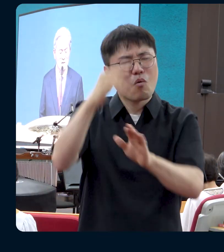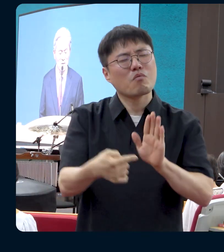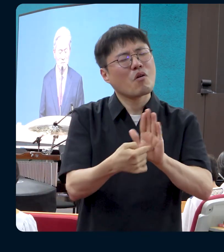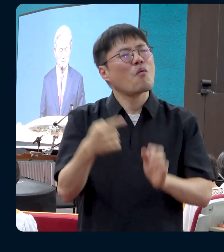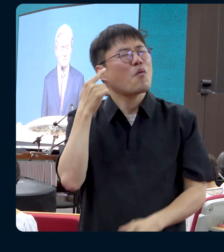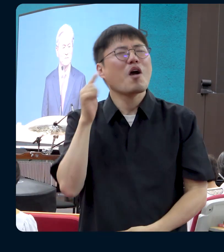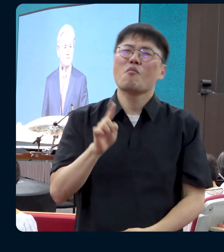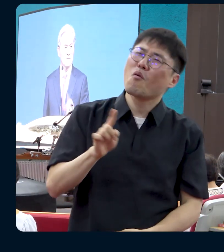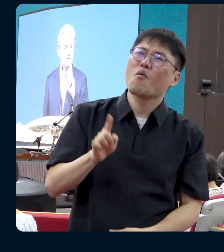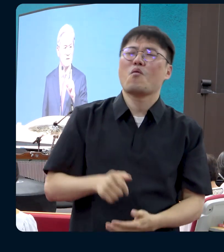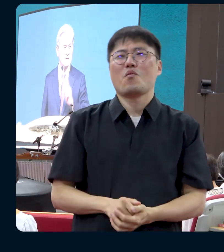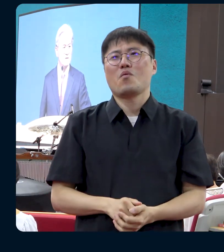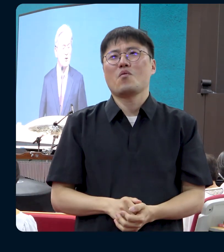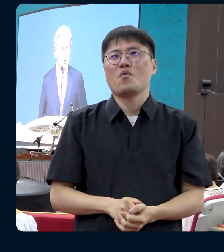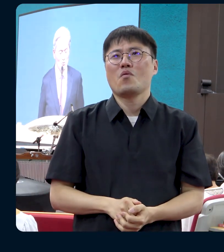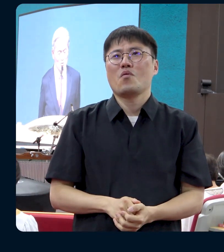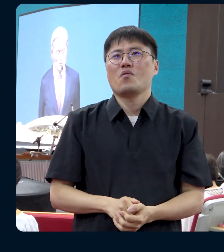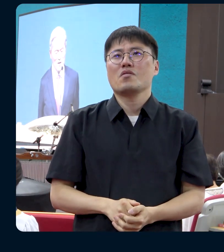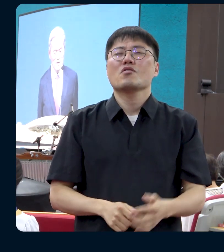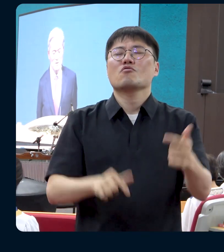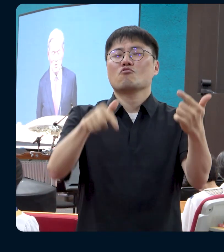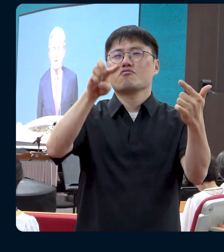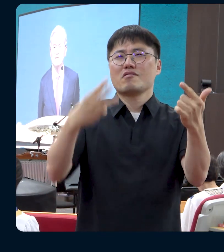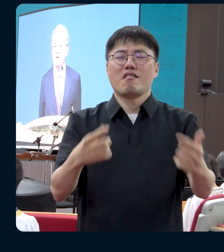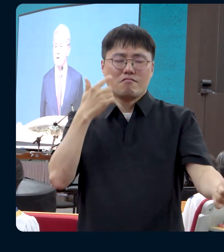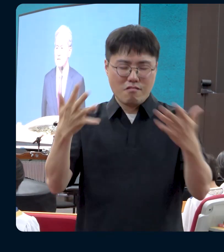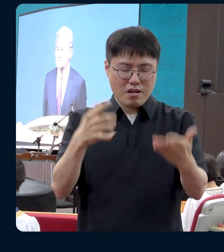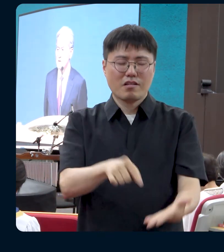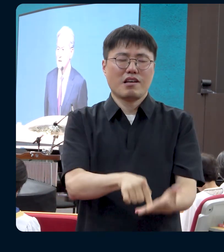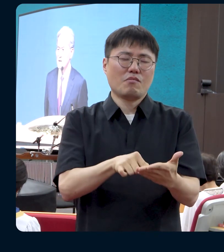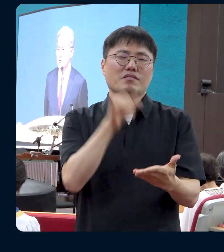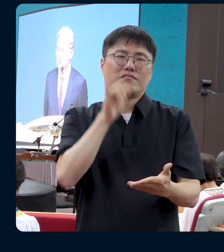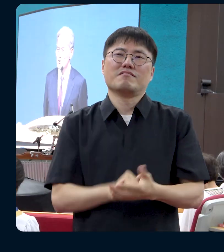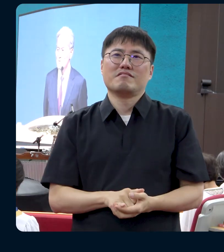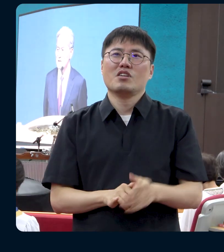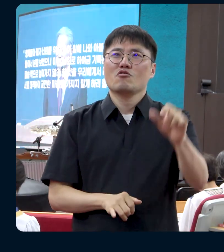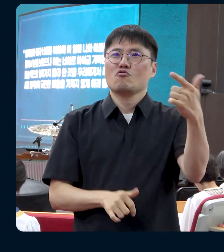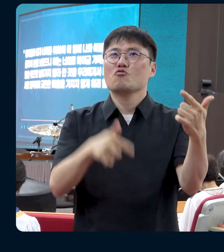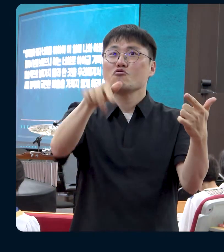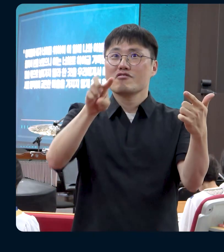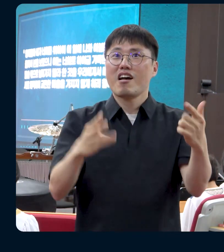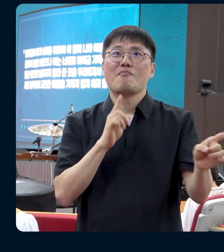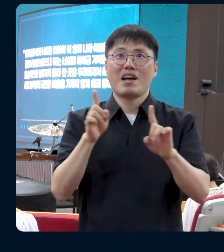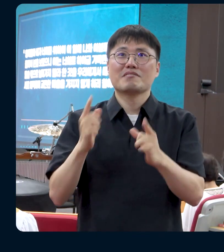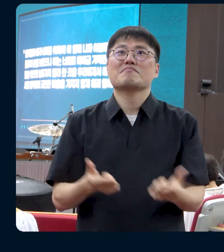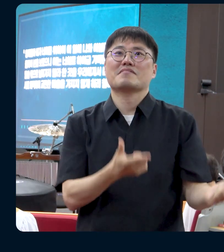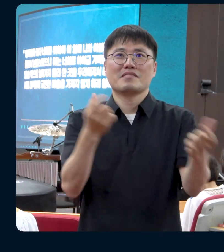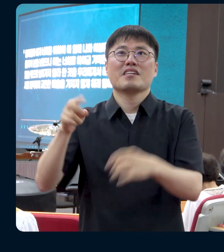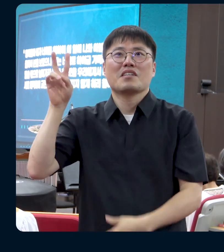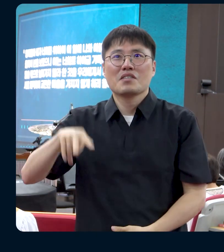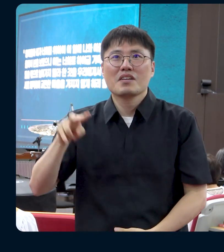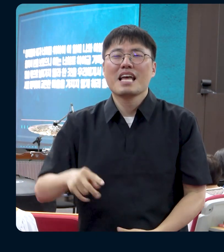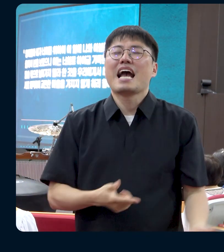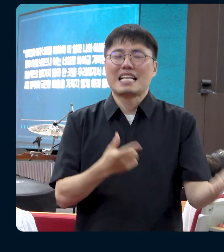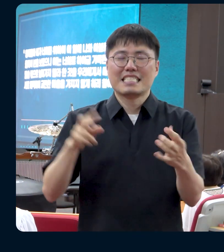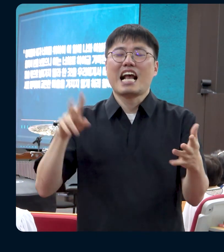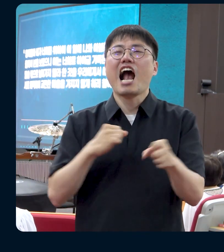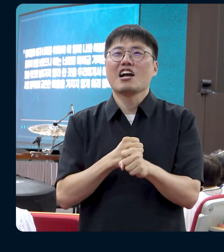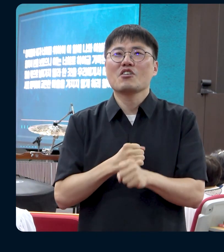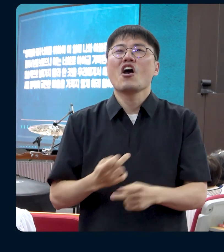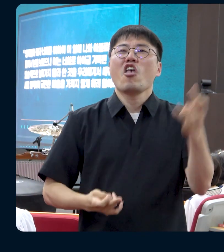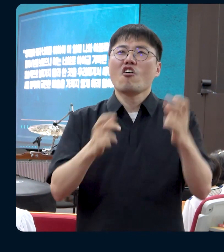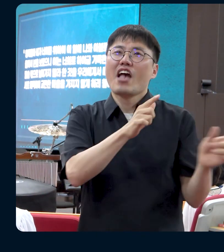쓰고 있을까요? 그것은 6절에 정확히 나와 있습니다. 6절 말씀을 함께 읽겠습니다. 같이